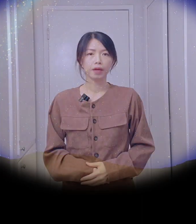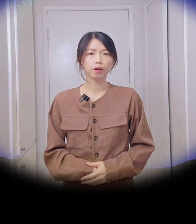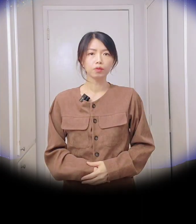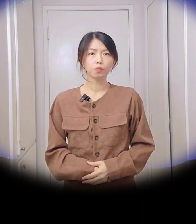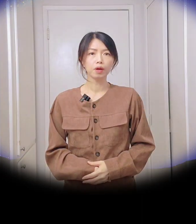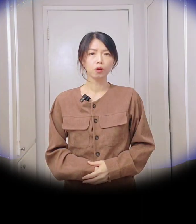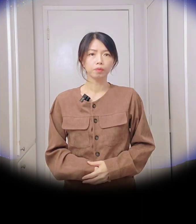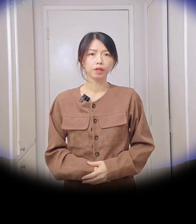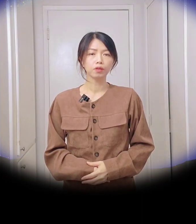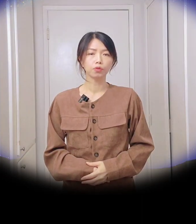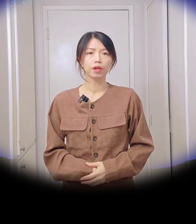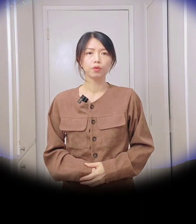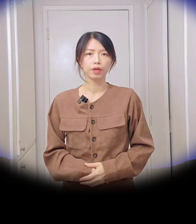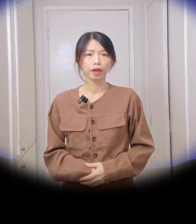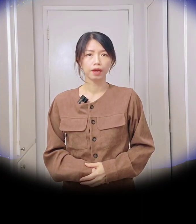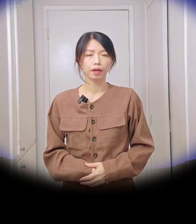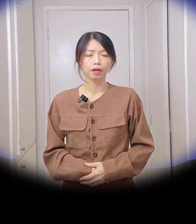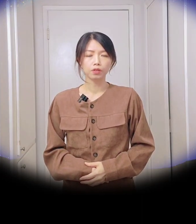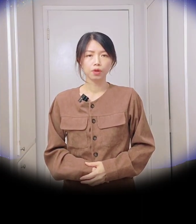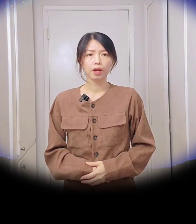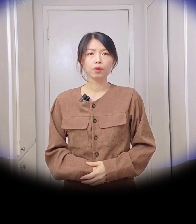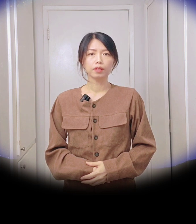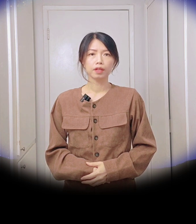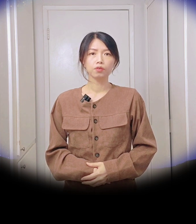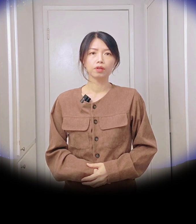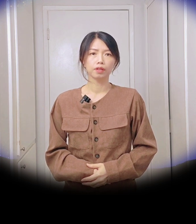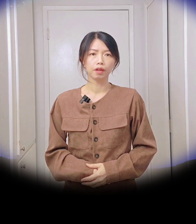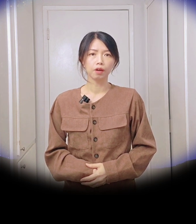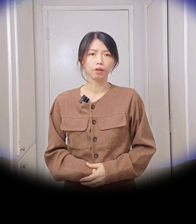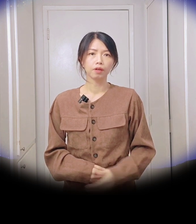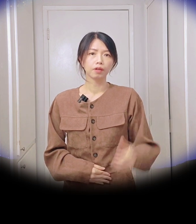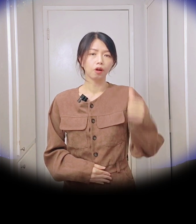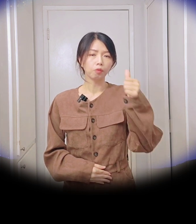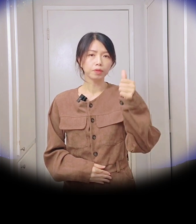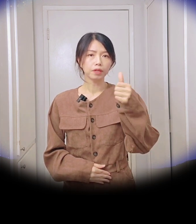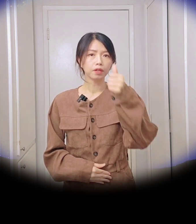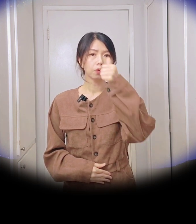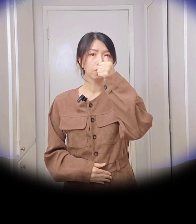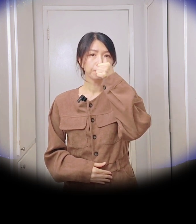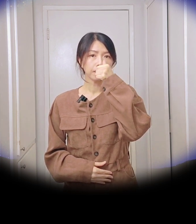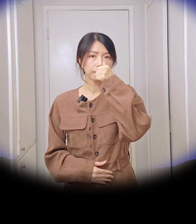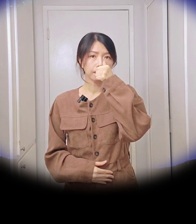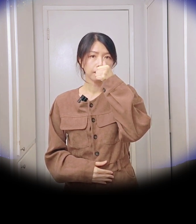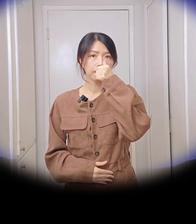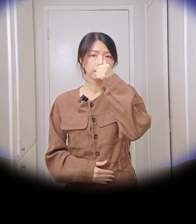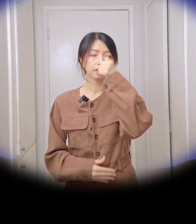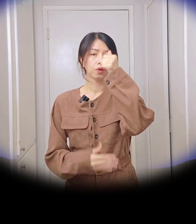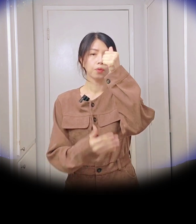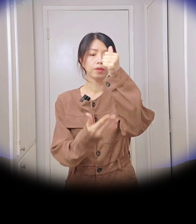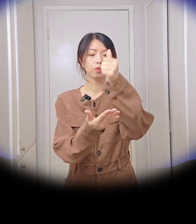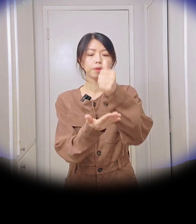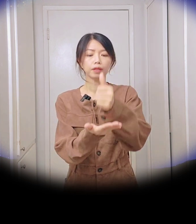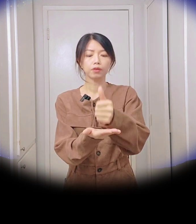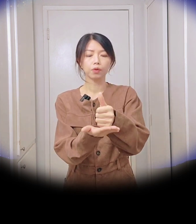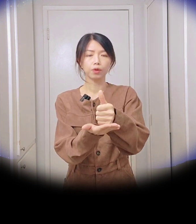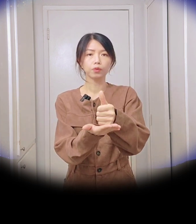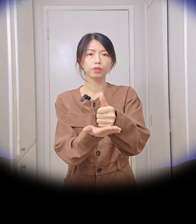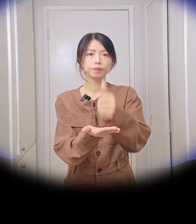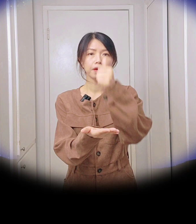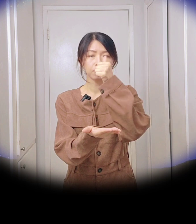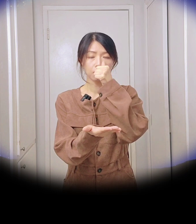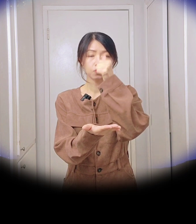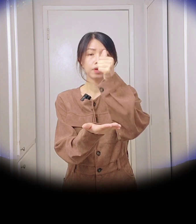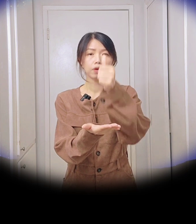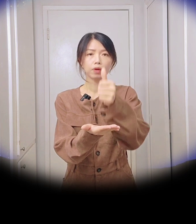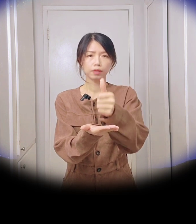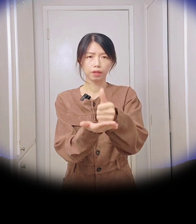죄에 매여 소망 없는 우리를 위해. 죄라고 하는 뜻의 수어는요. 엄지를 코 옆에 댔다가 그대로 왼손 바닥에